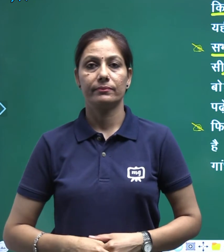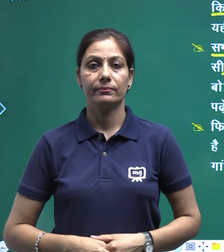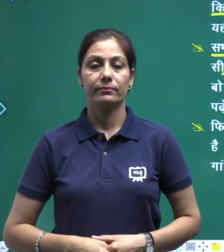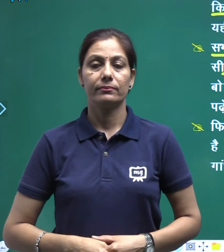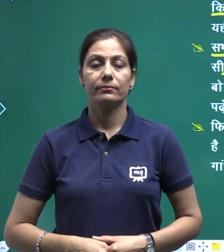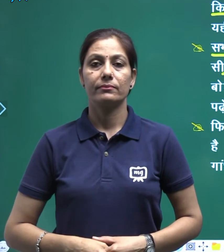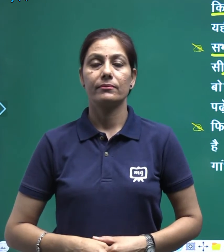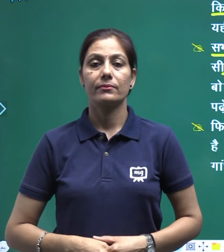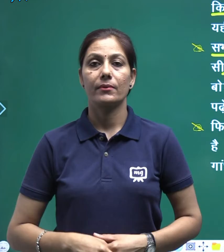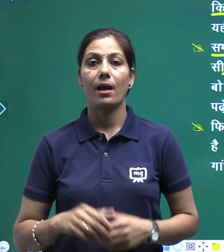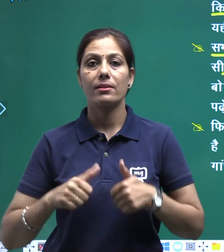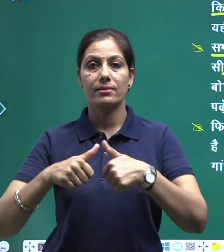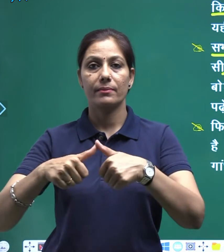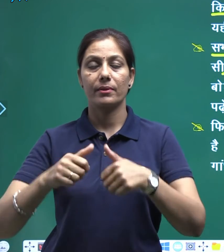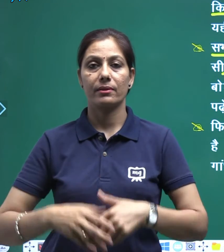जवाब में